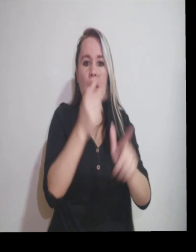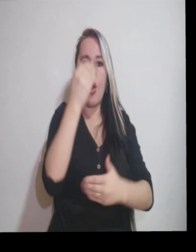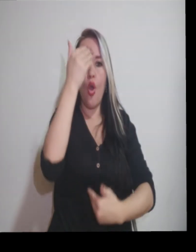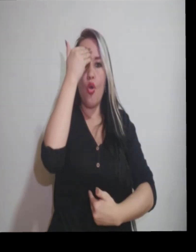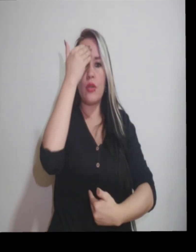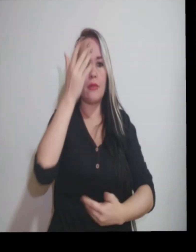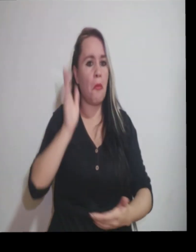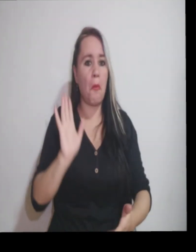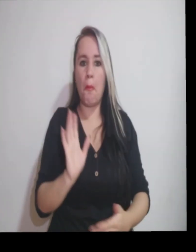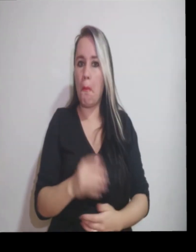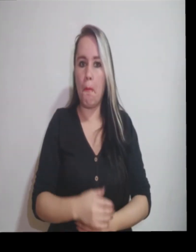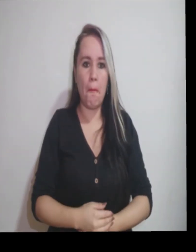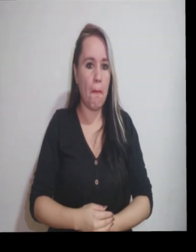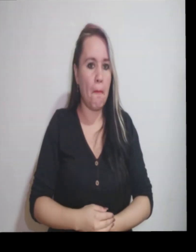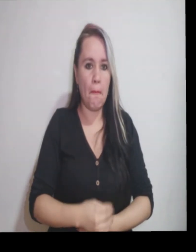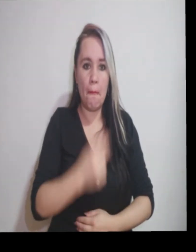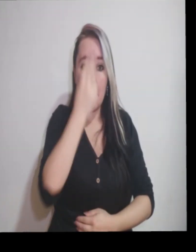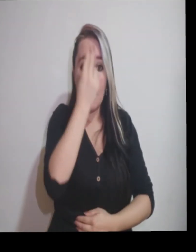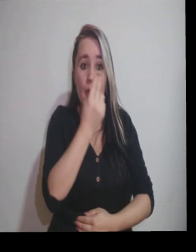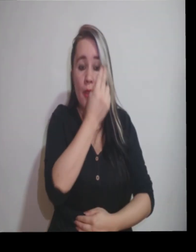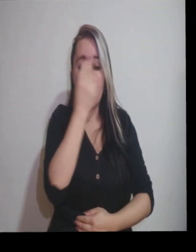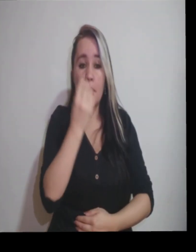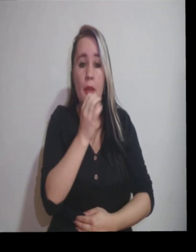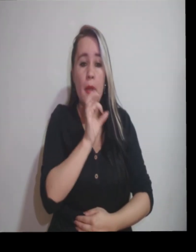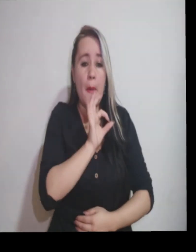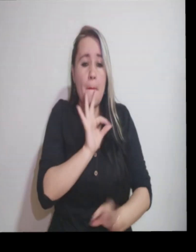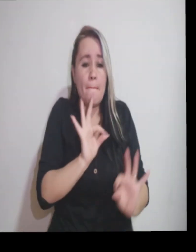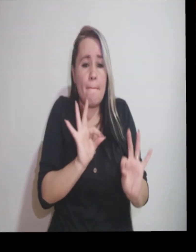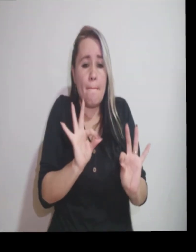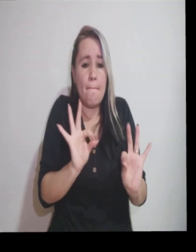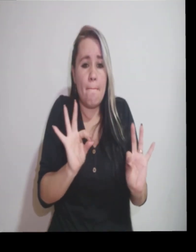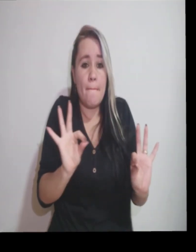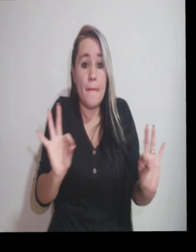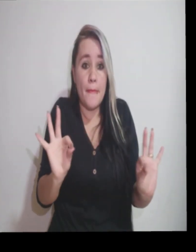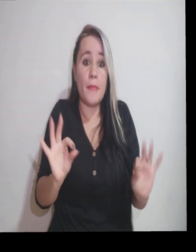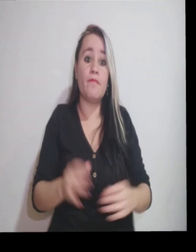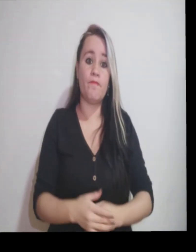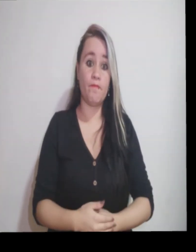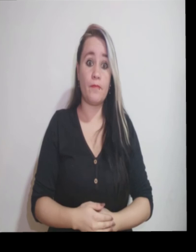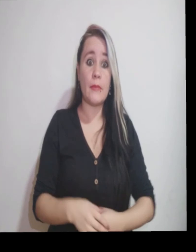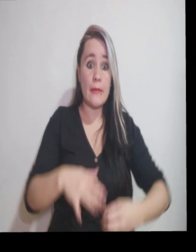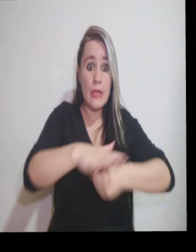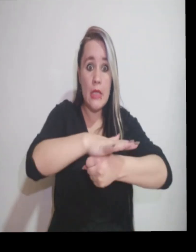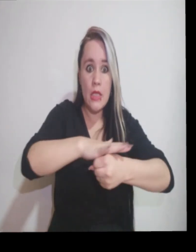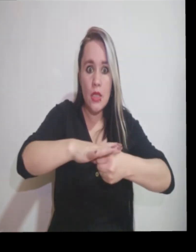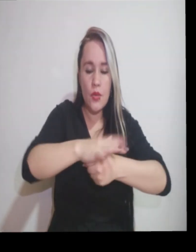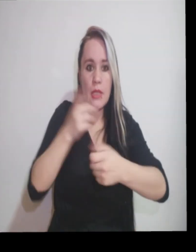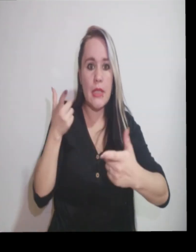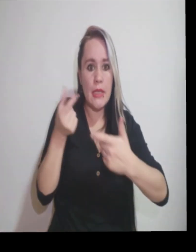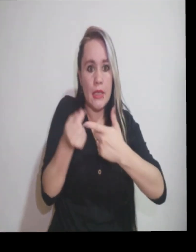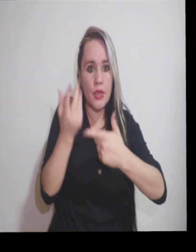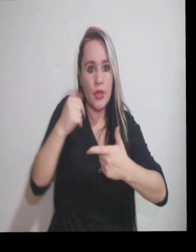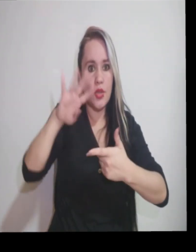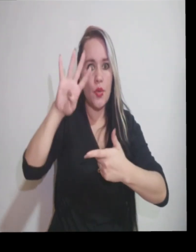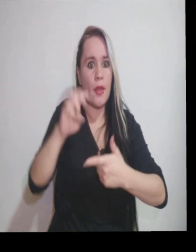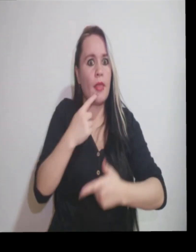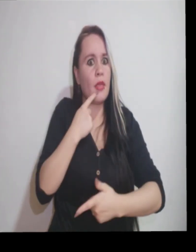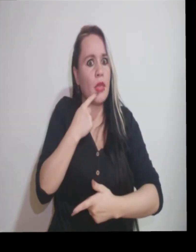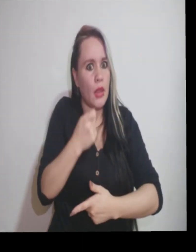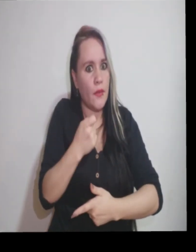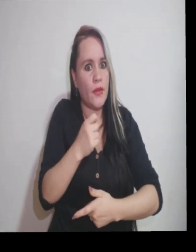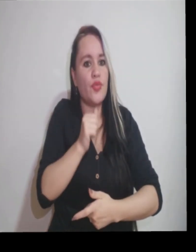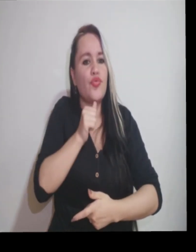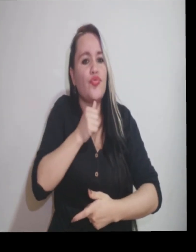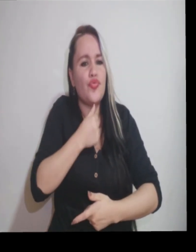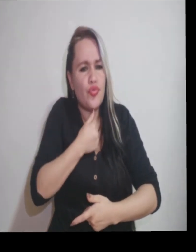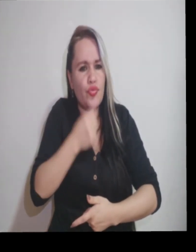el siglo XIX es un siglo muy difícil para la Iglesia y es un siglo muy difícil para los papas. Y en